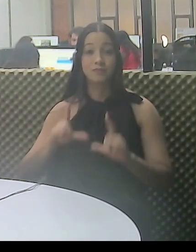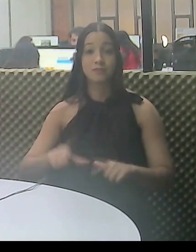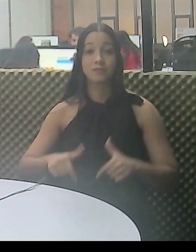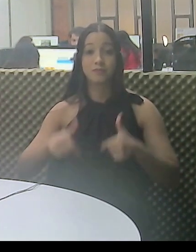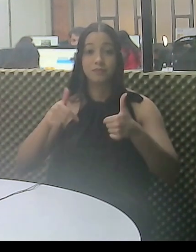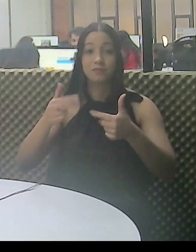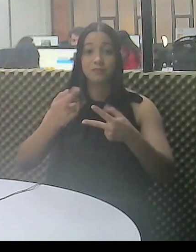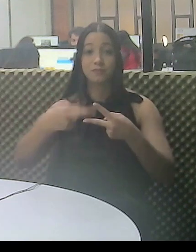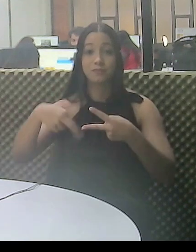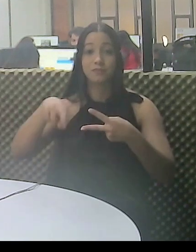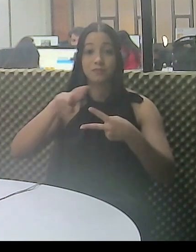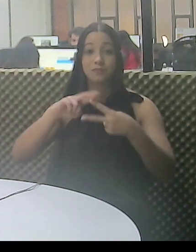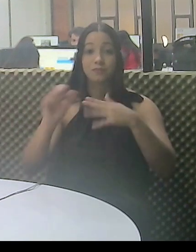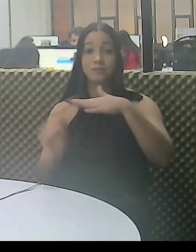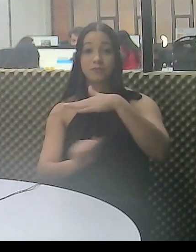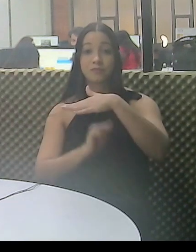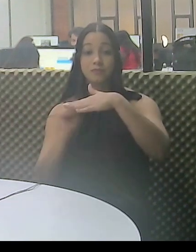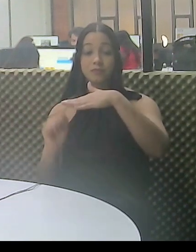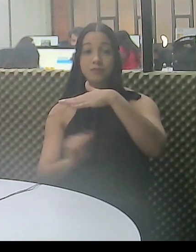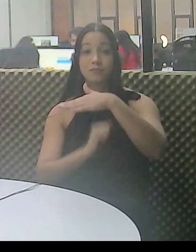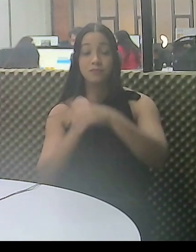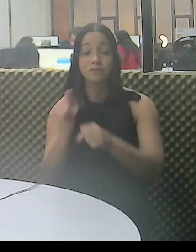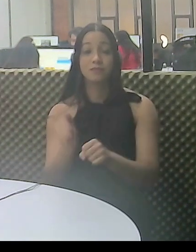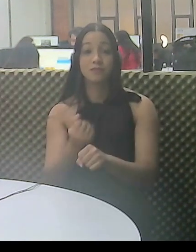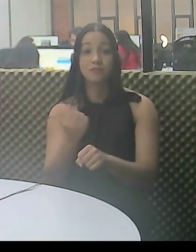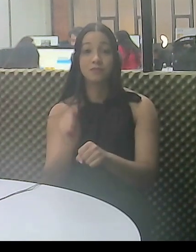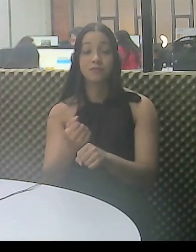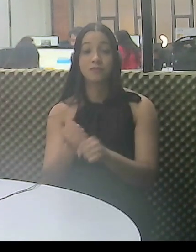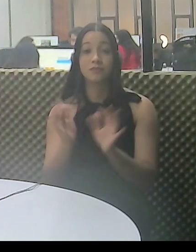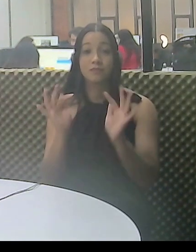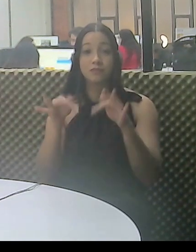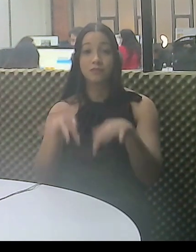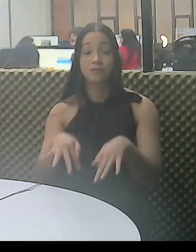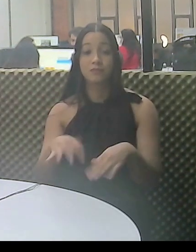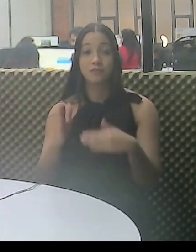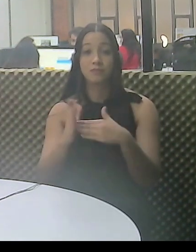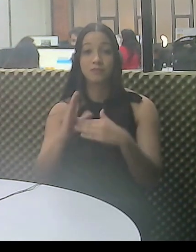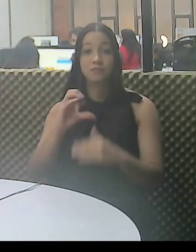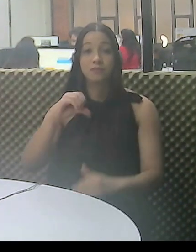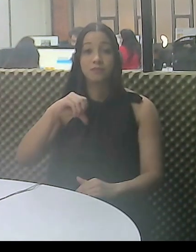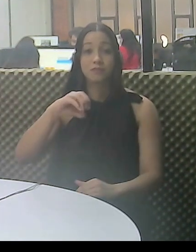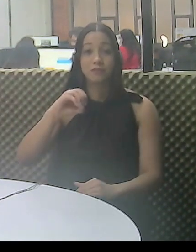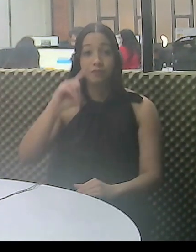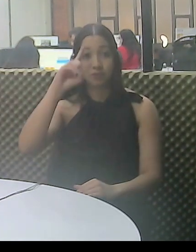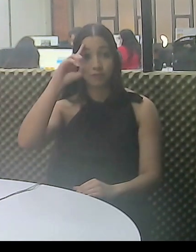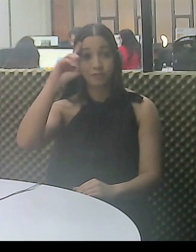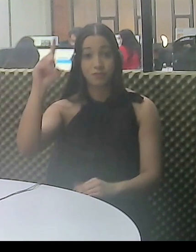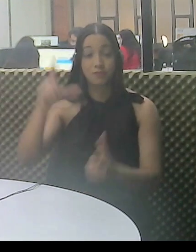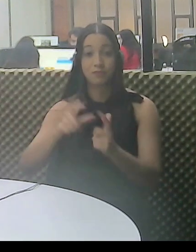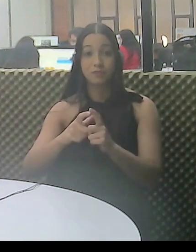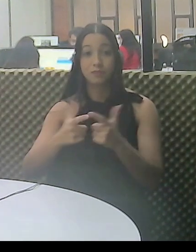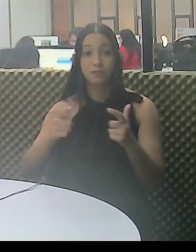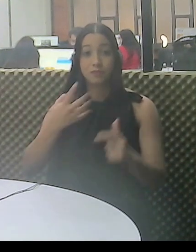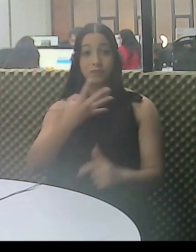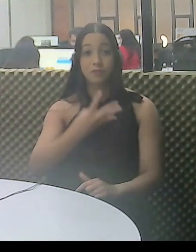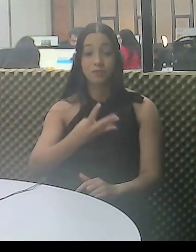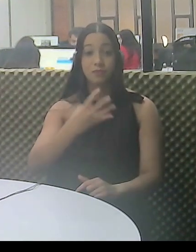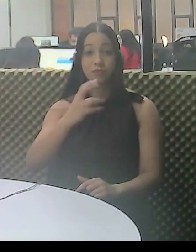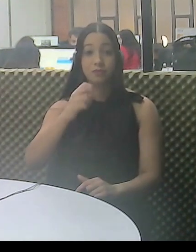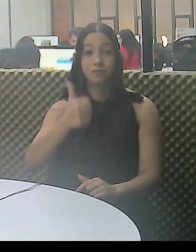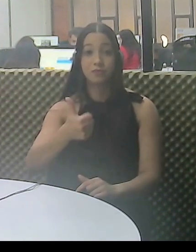com recursos da própria autarquia, a obra tem previsão de conclusão em até 90 dias e ampliará os atuais